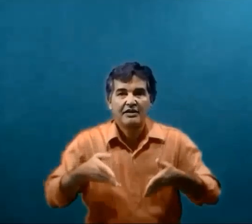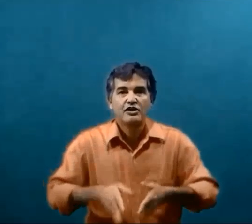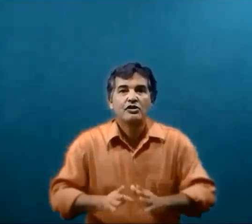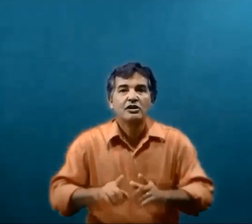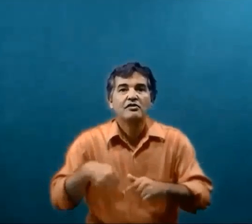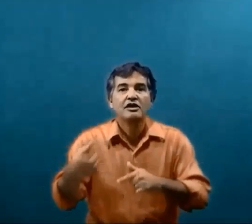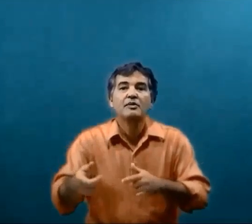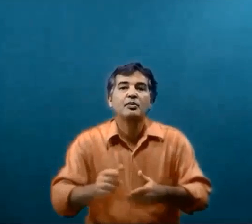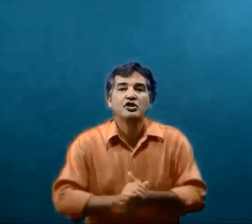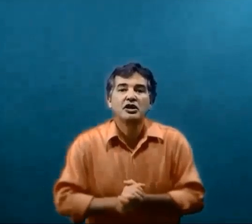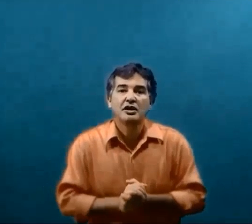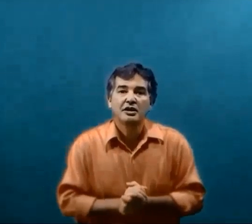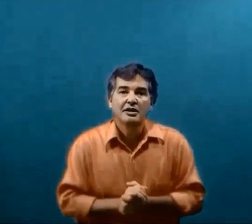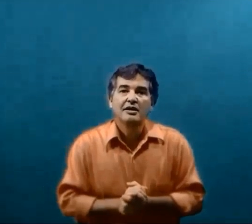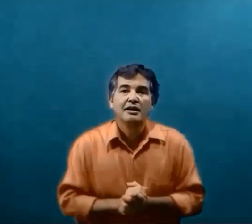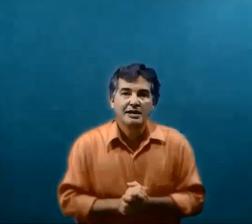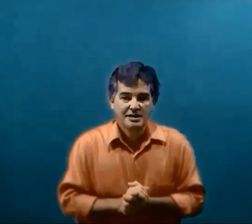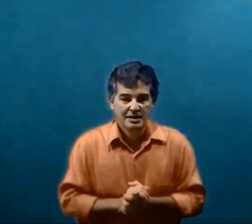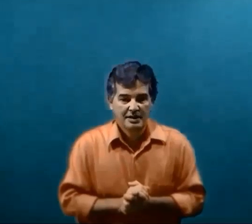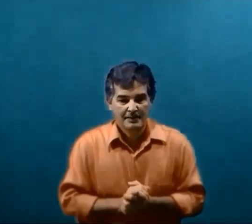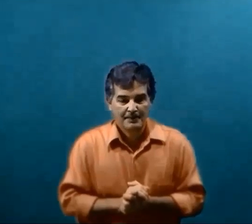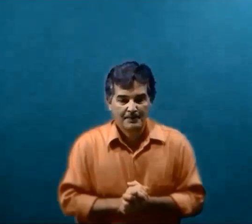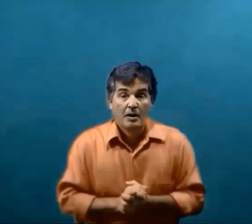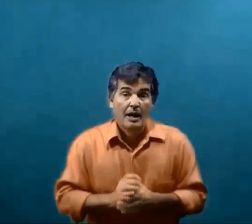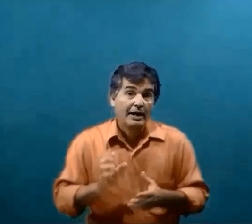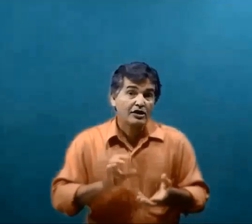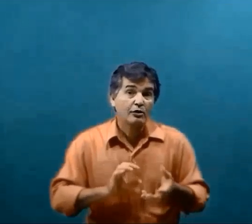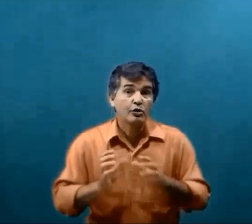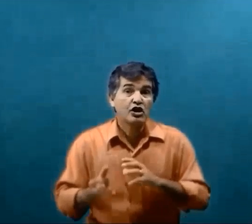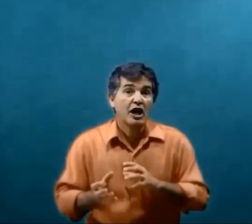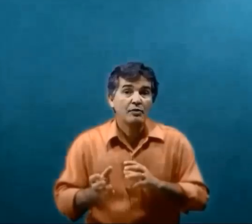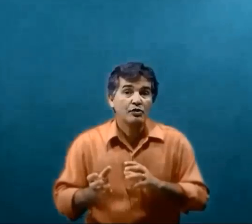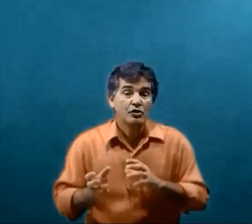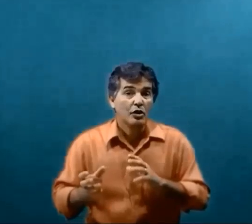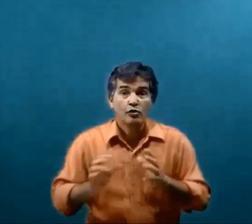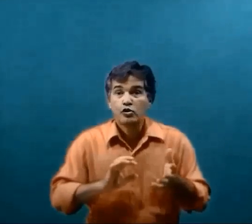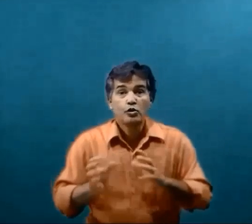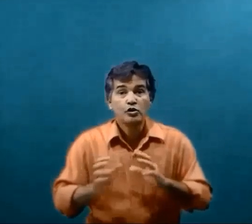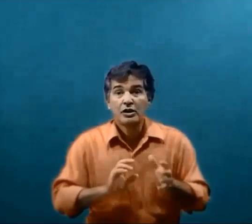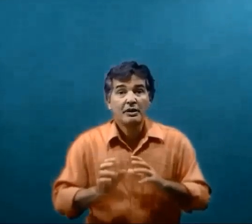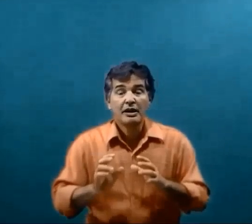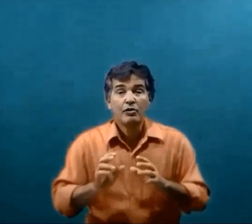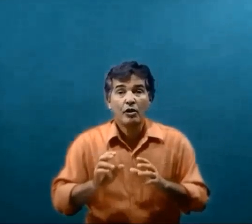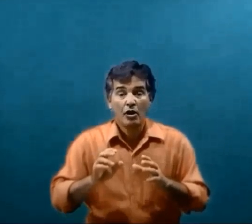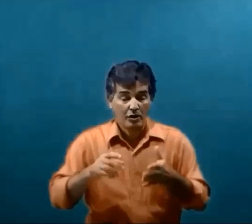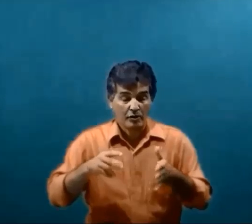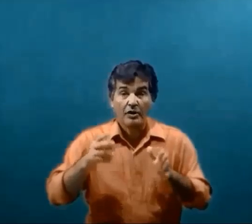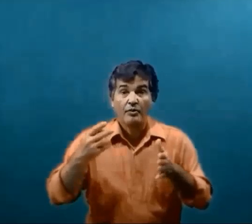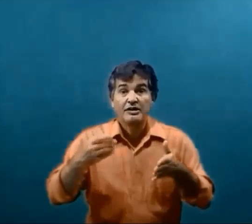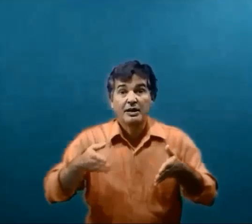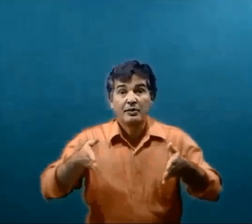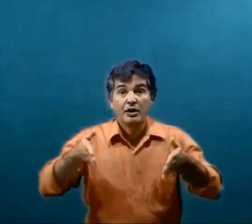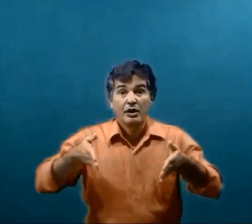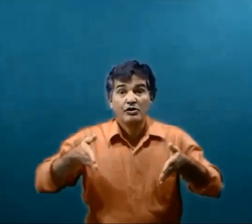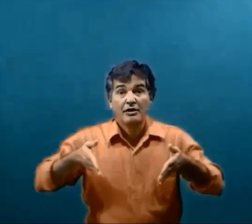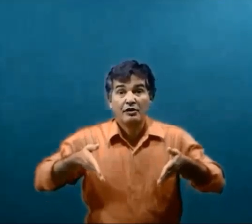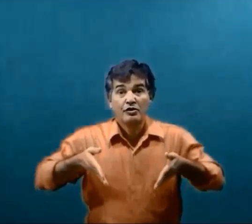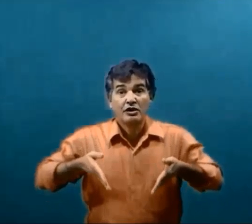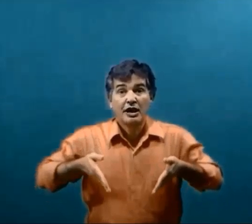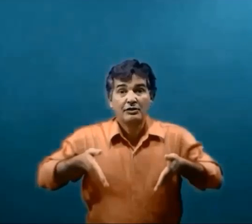que só tinha vida depois que nascia. A questão dos gêmeos, os surdos também não colocam. Por exemplo, eu já vi o sinal de